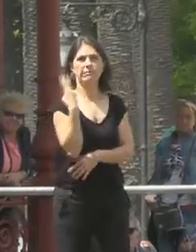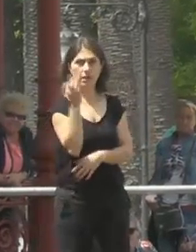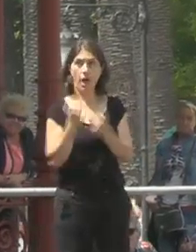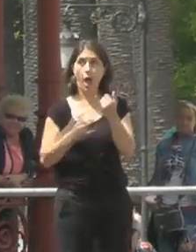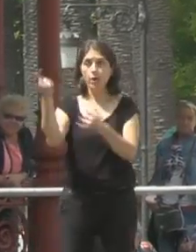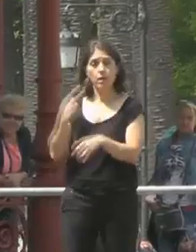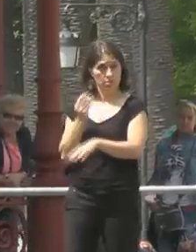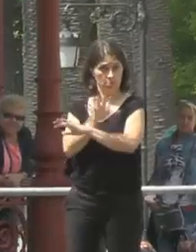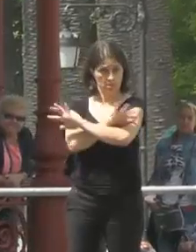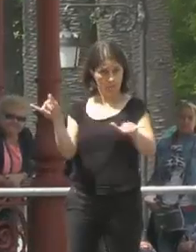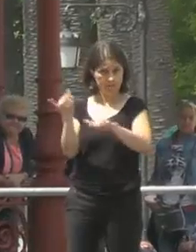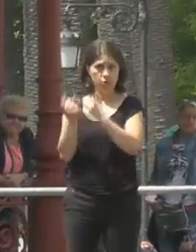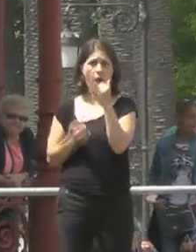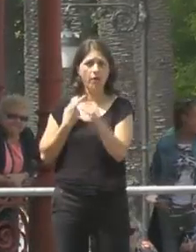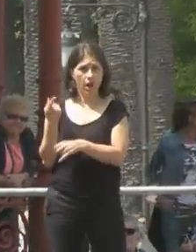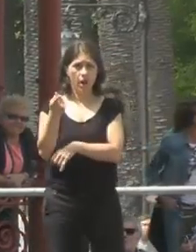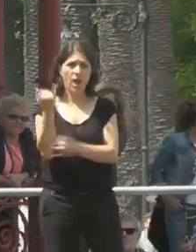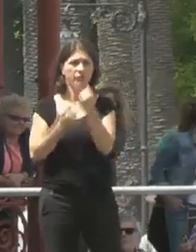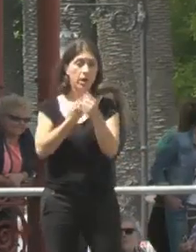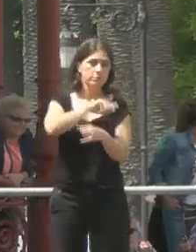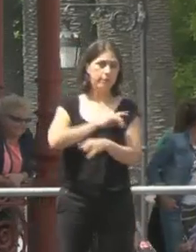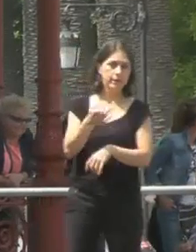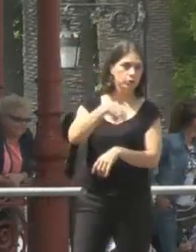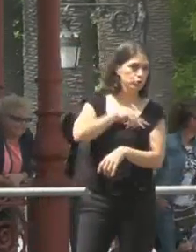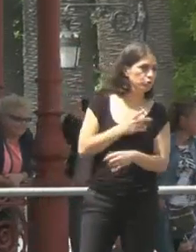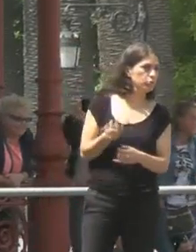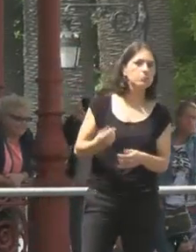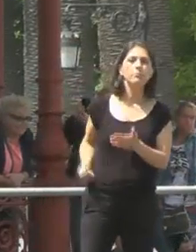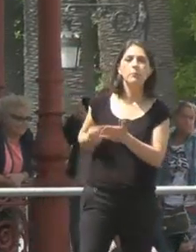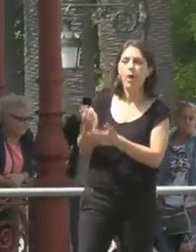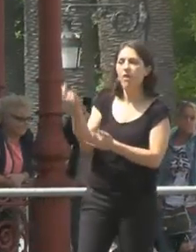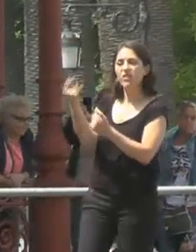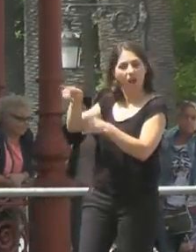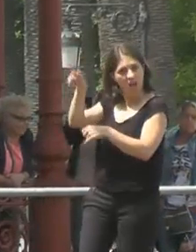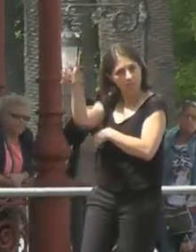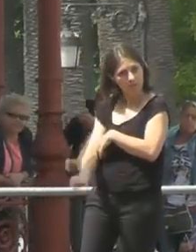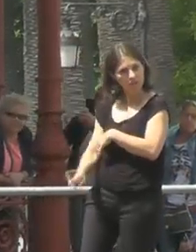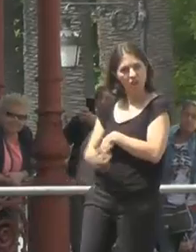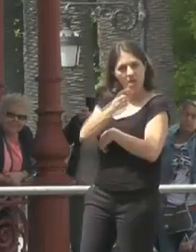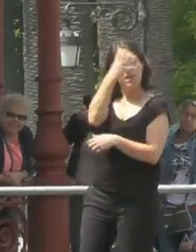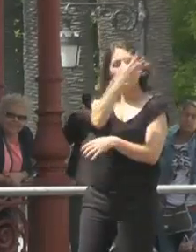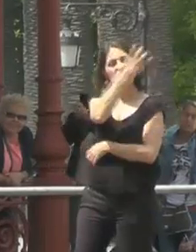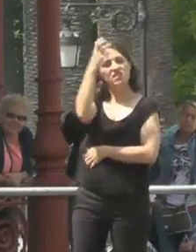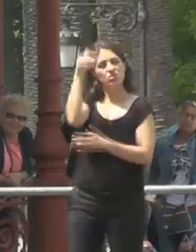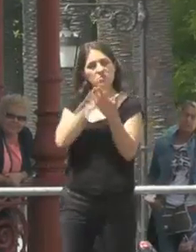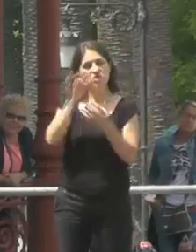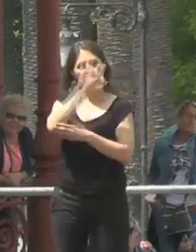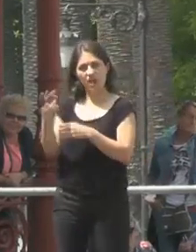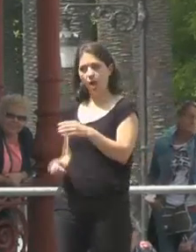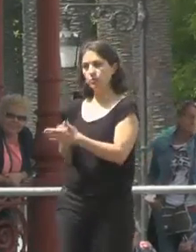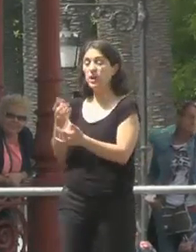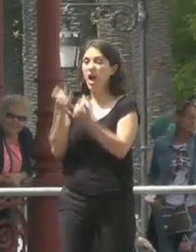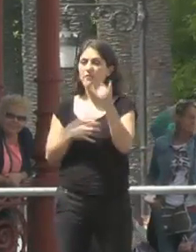él a la gente que sufrió los terremotos, el Estado español, todos nosotros y nosotras le pagamos 1.300 millones de euros. Con la misma mano que firmó Rajoy